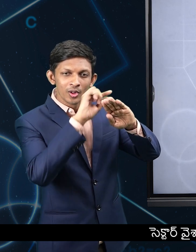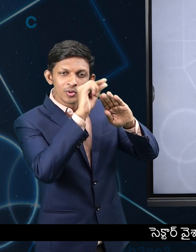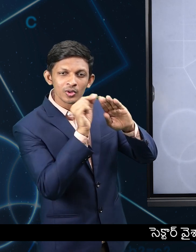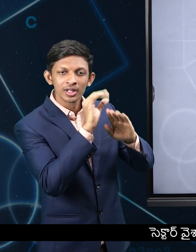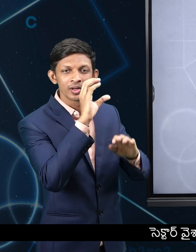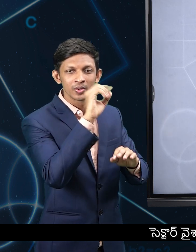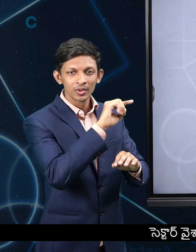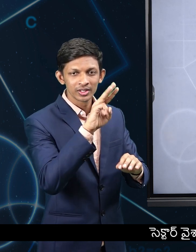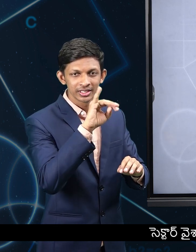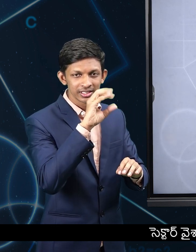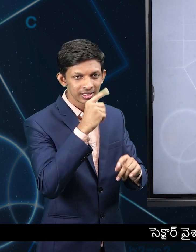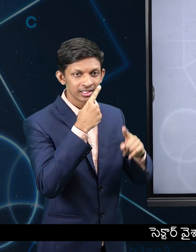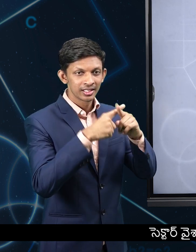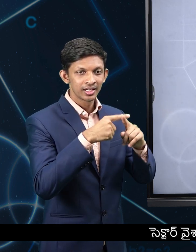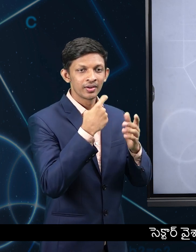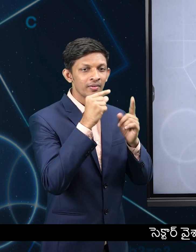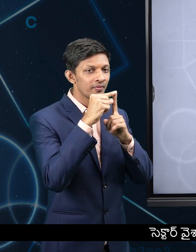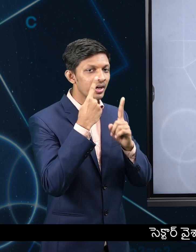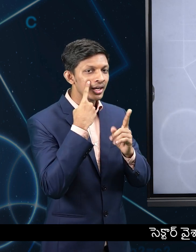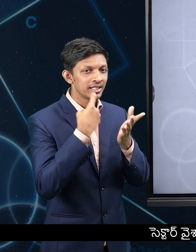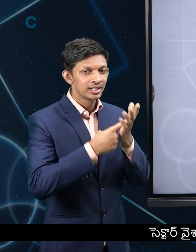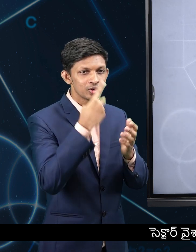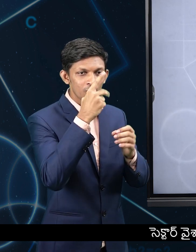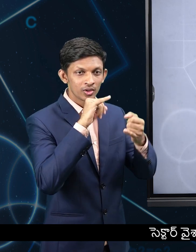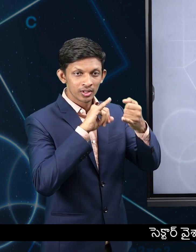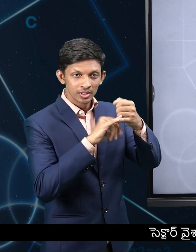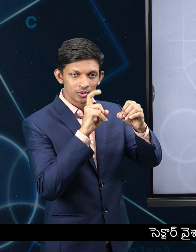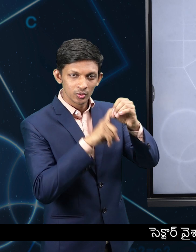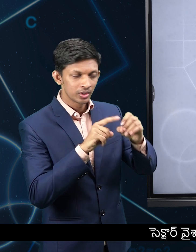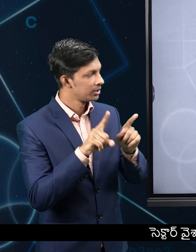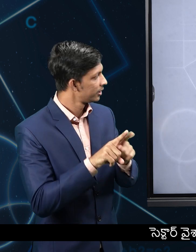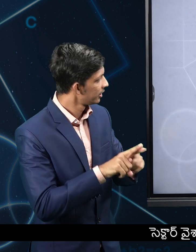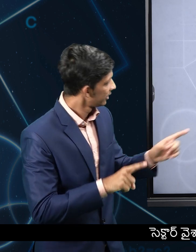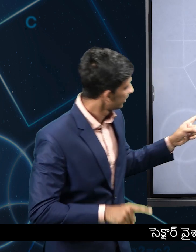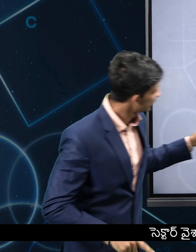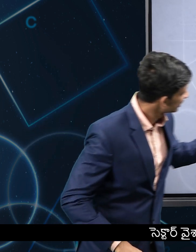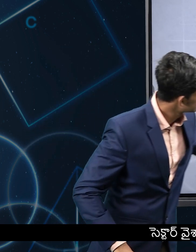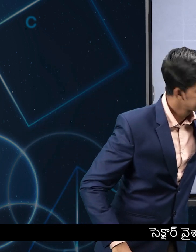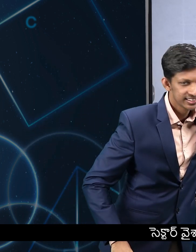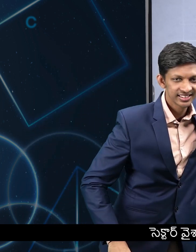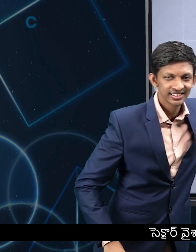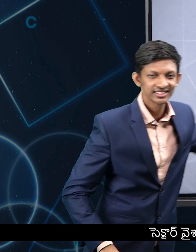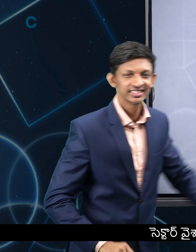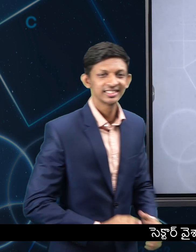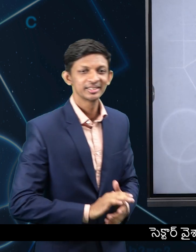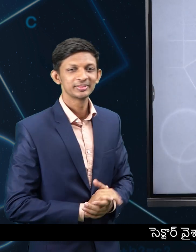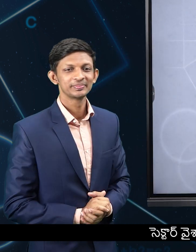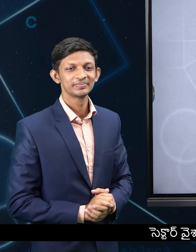వైశాల్యం A ఈజ్ ఈక్వల్ టు θ డిగ్రీలు బై 360 డిగ్రీలు ఇంటూ πr² చదరపు